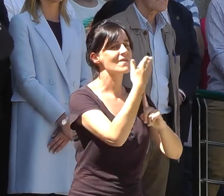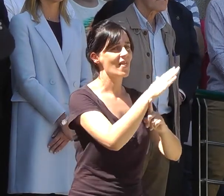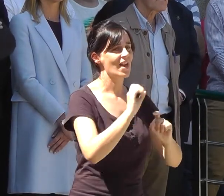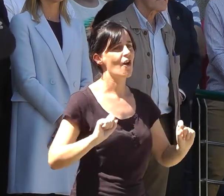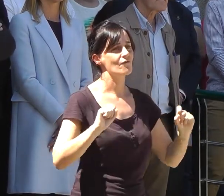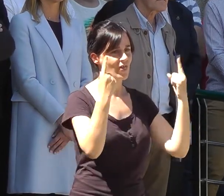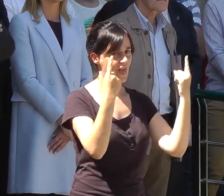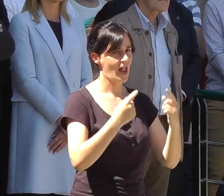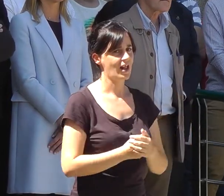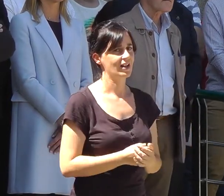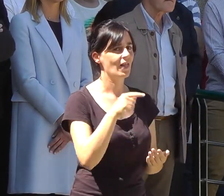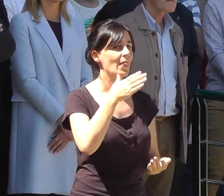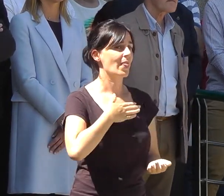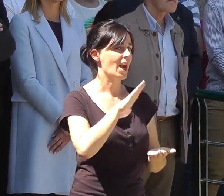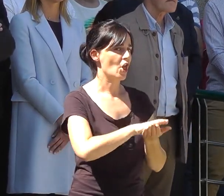bandeira oficial de Redondela.